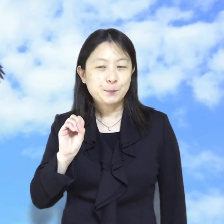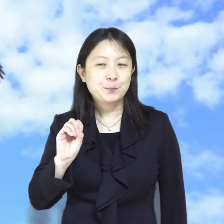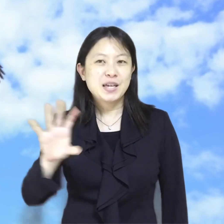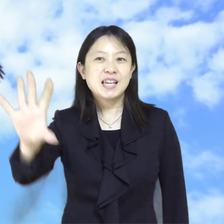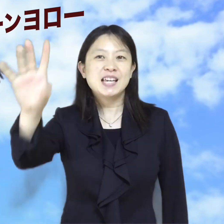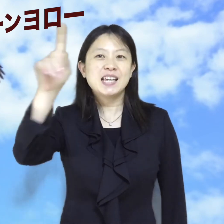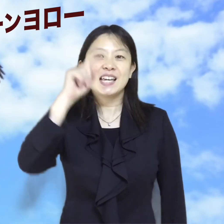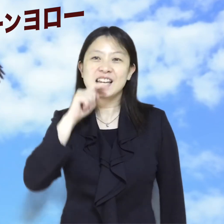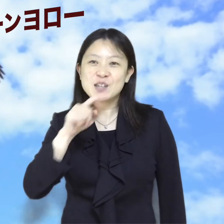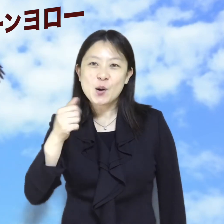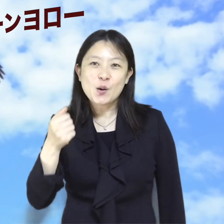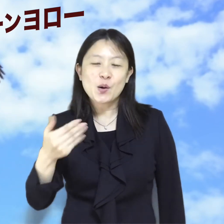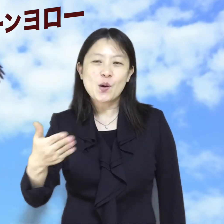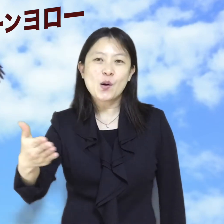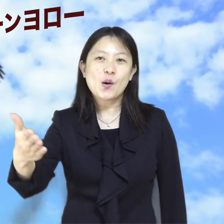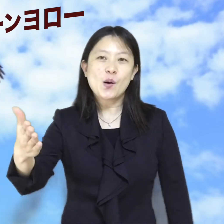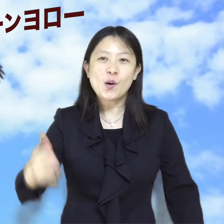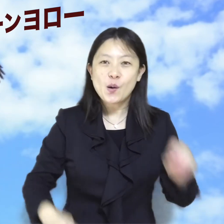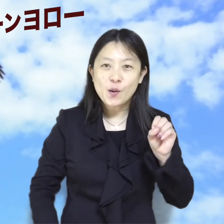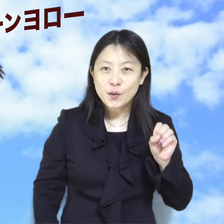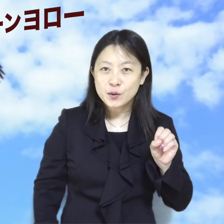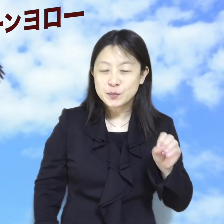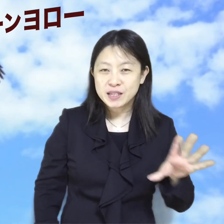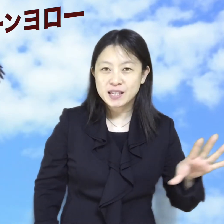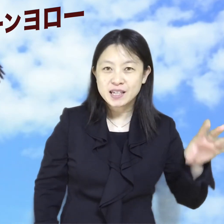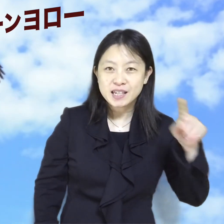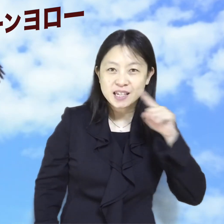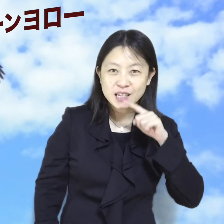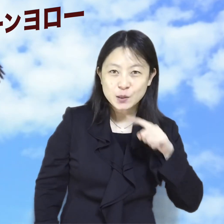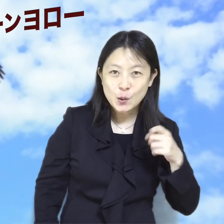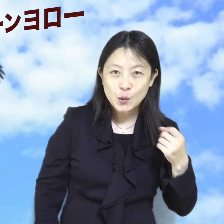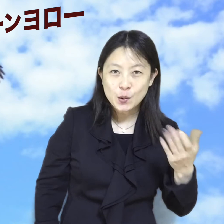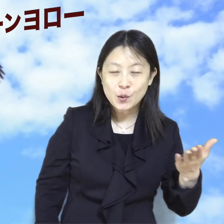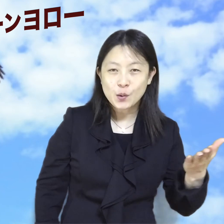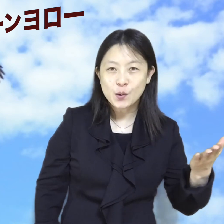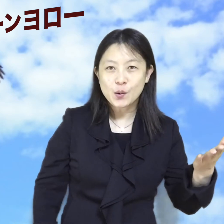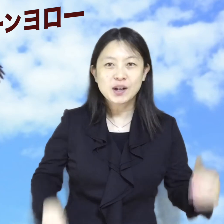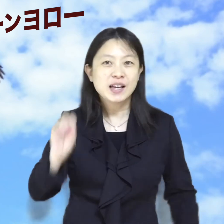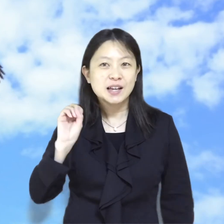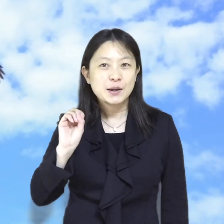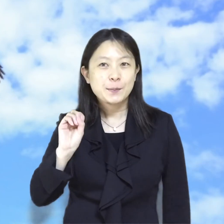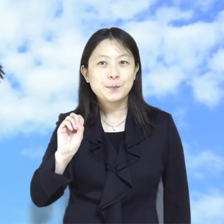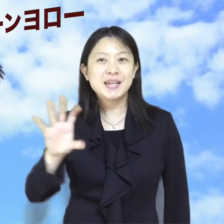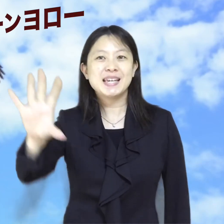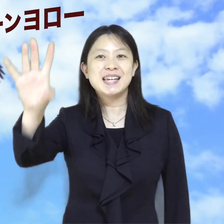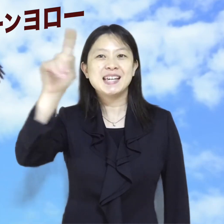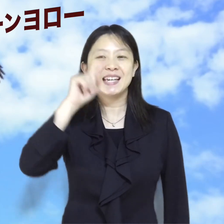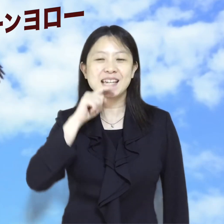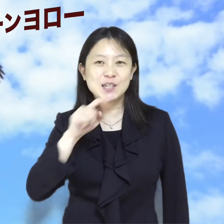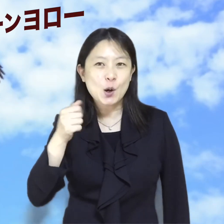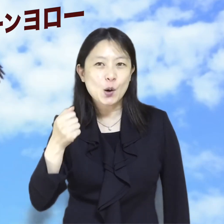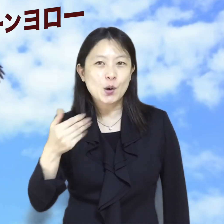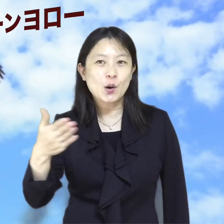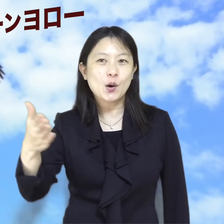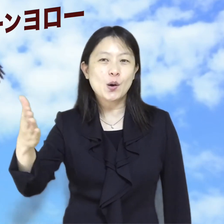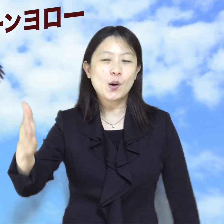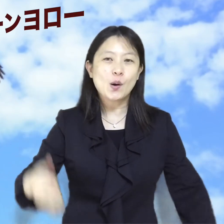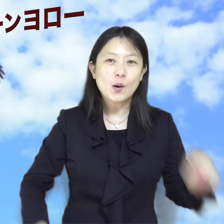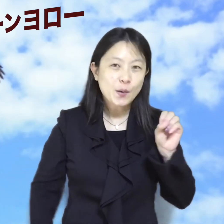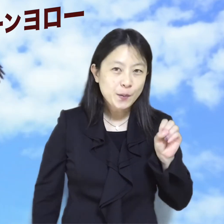ピーヨロー、ピーヨロー、ピーヨロー、